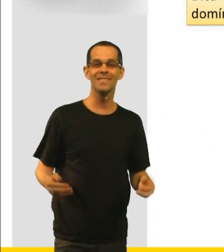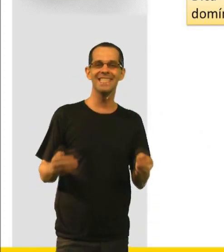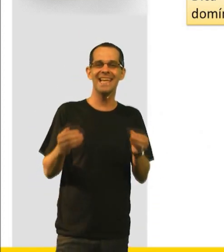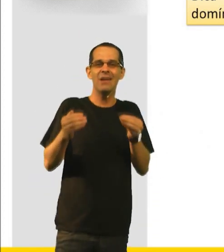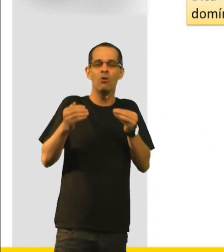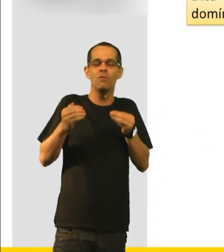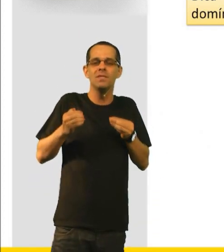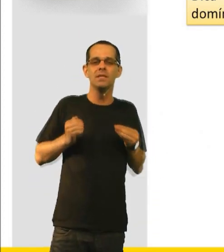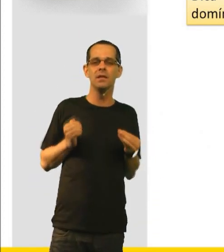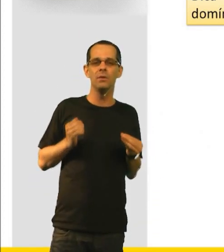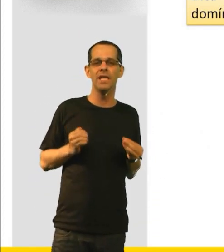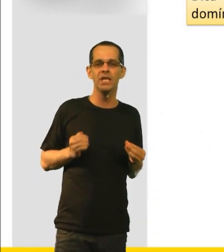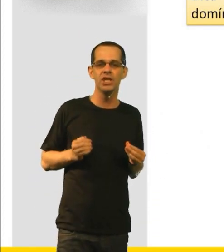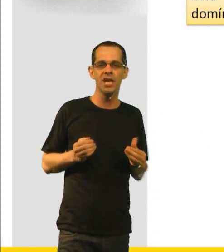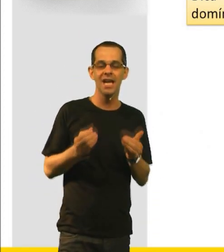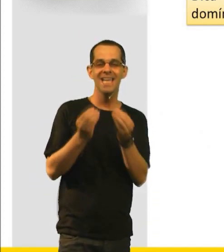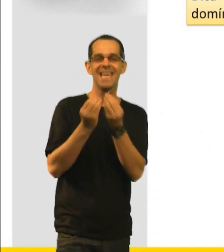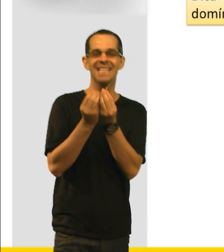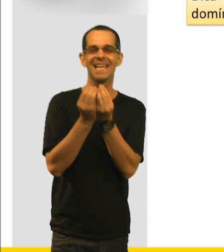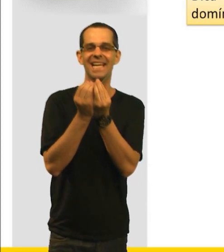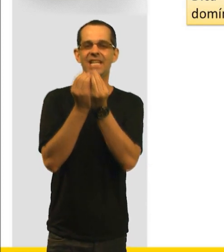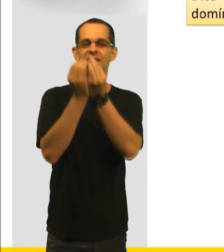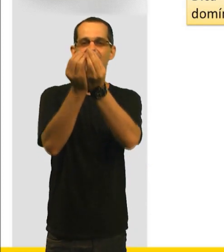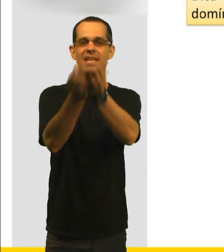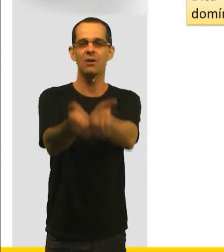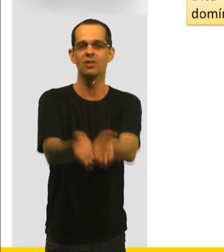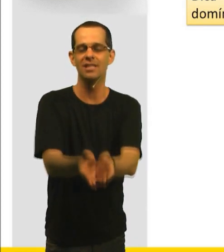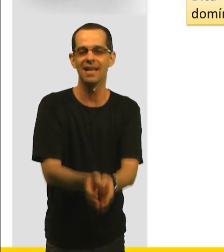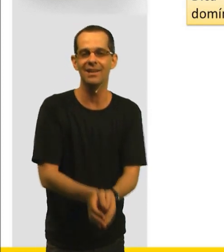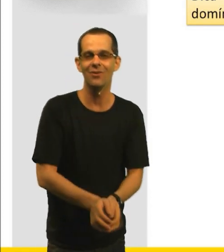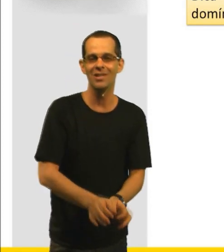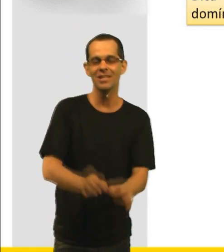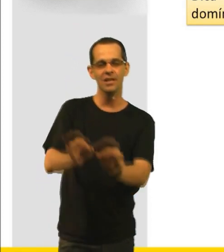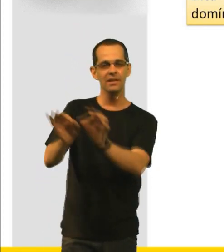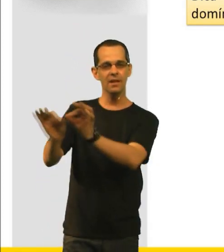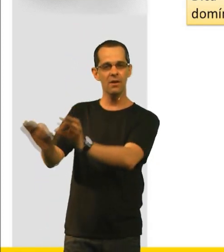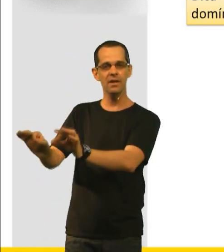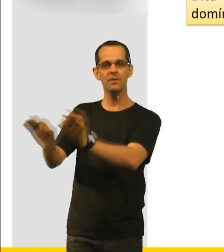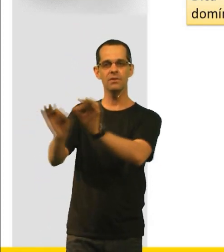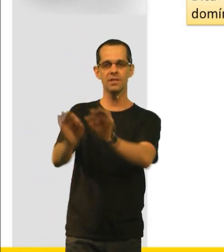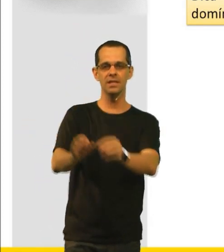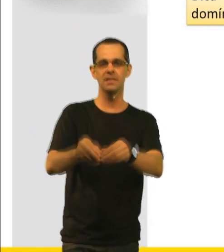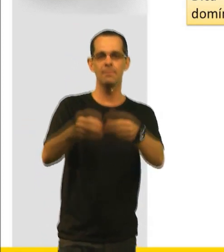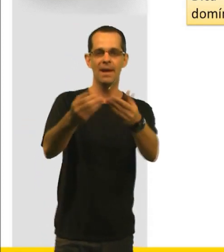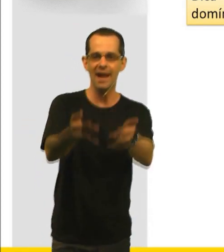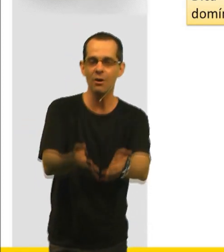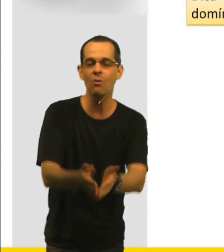conhecimento, você está economizando energia, e essa energia será utilizada onde? Na